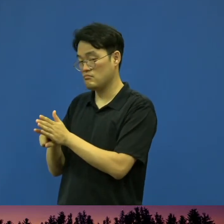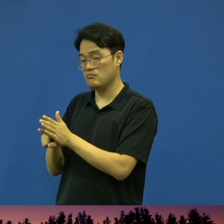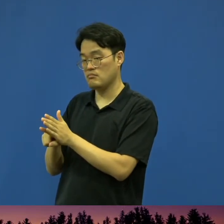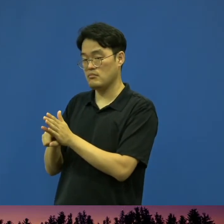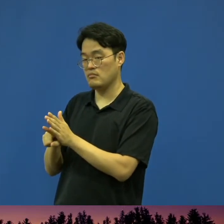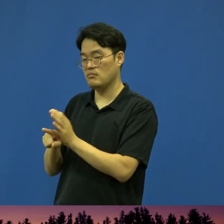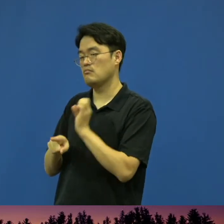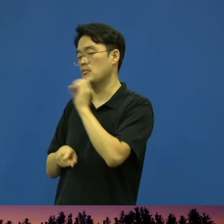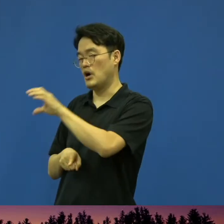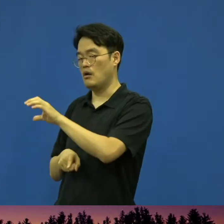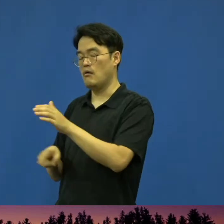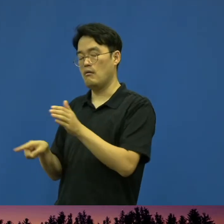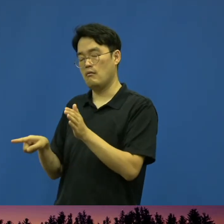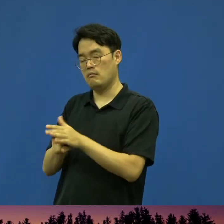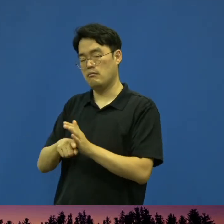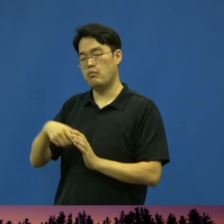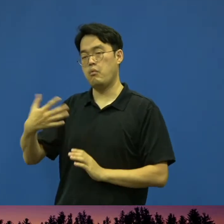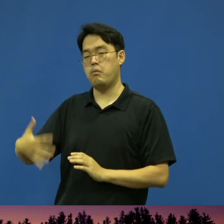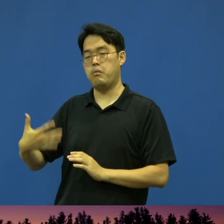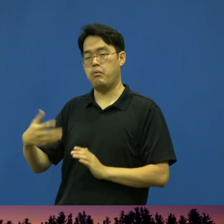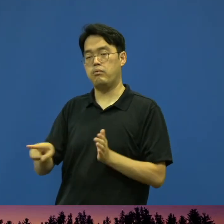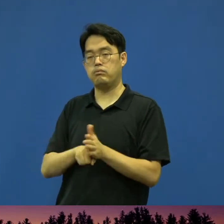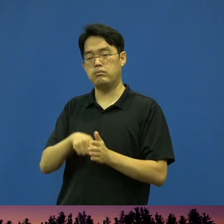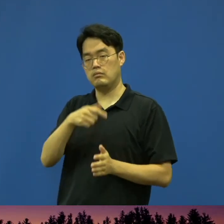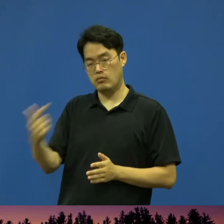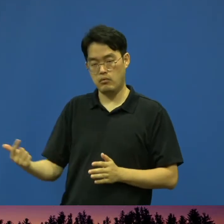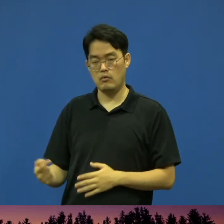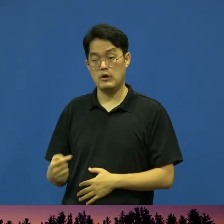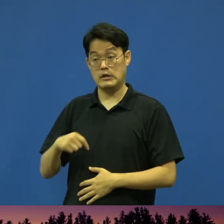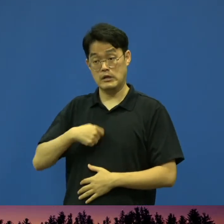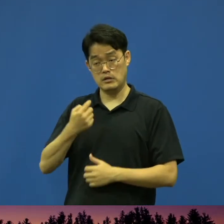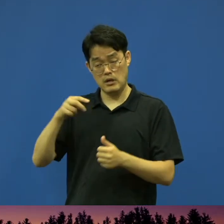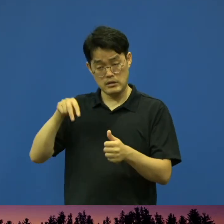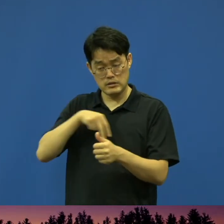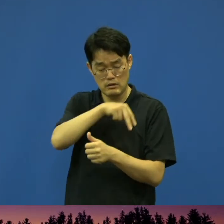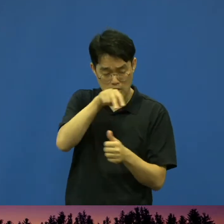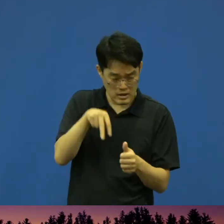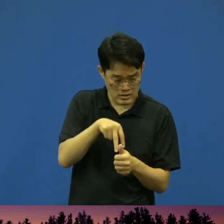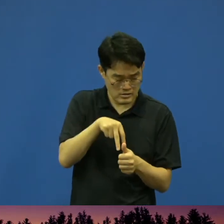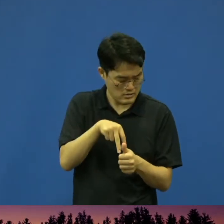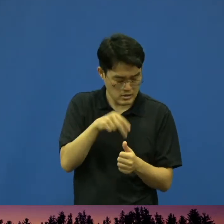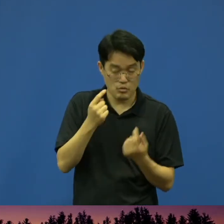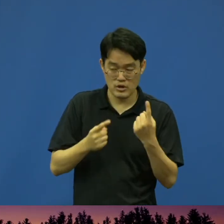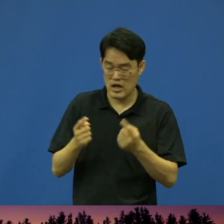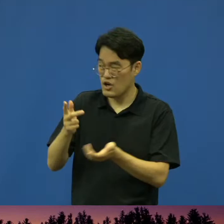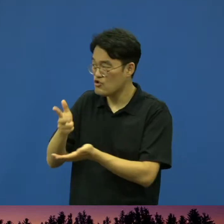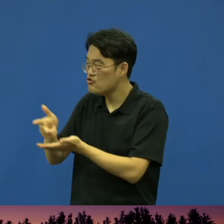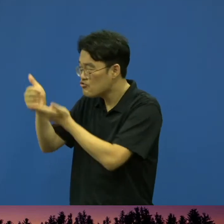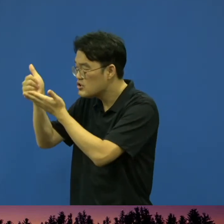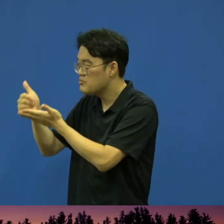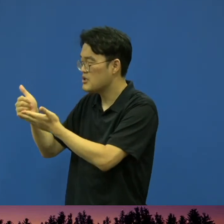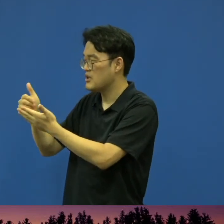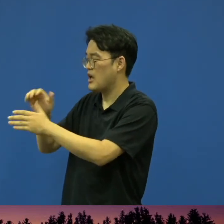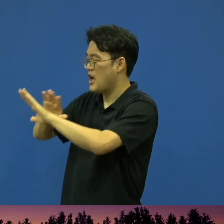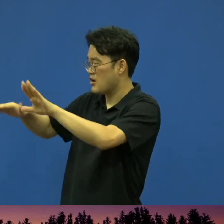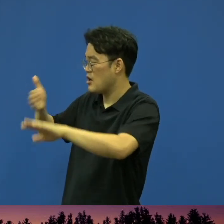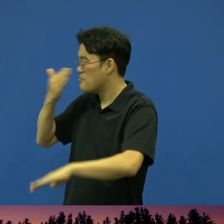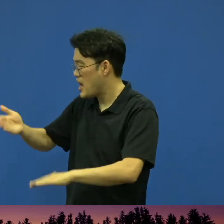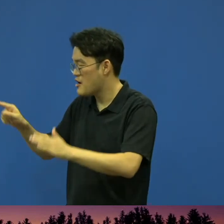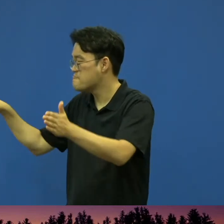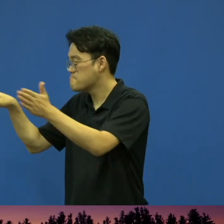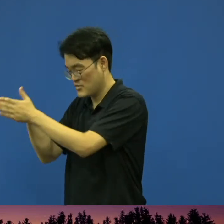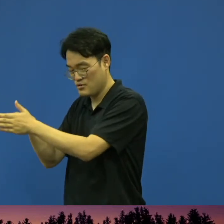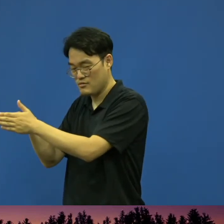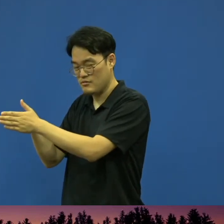엄청난 믿음입니다. 동일하게 자신의 상황이 답이 아니라 주님이 답이라는 믿음이 있었습니다. 예수님은